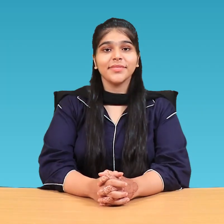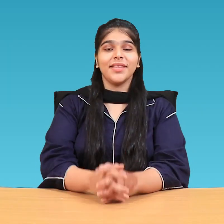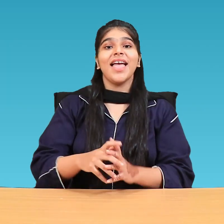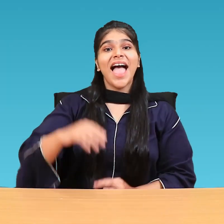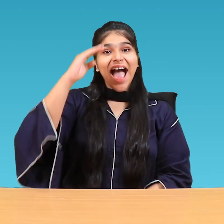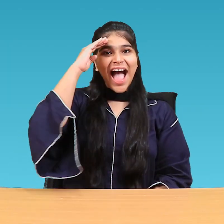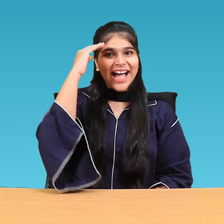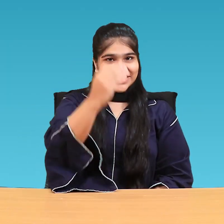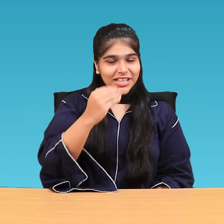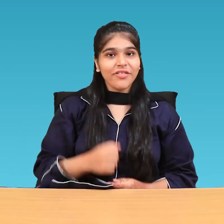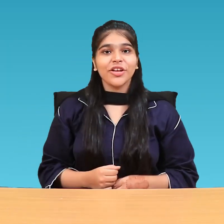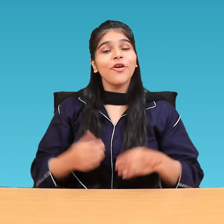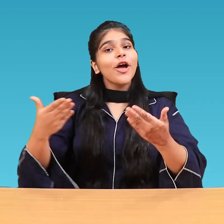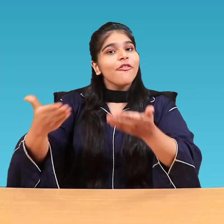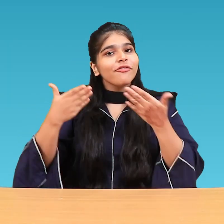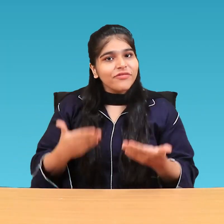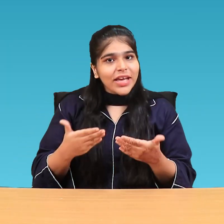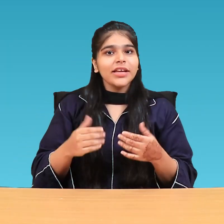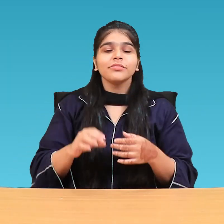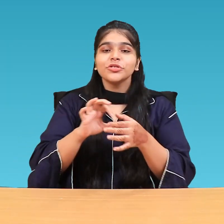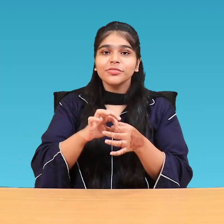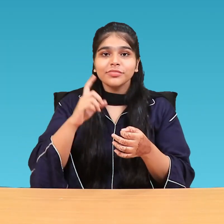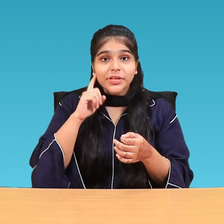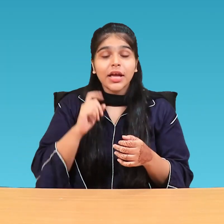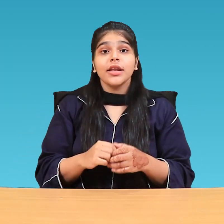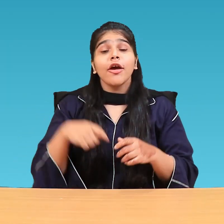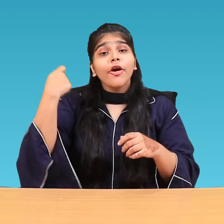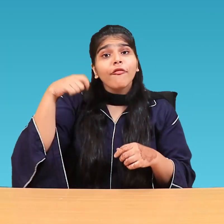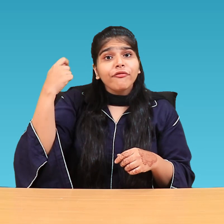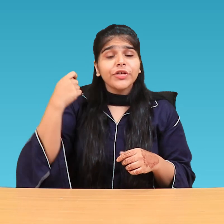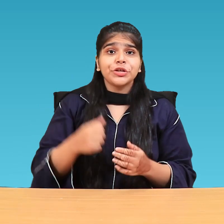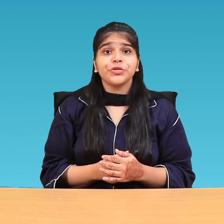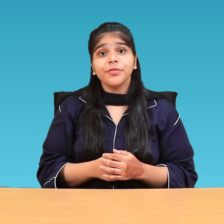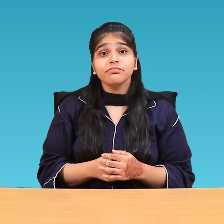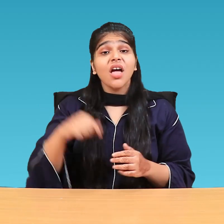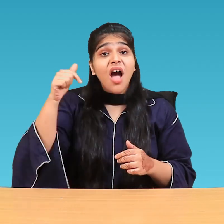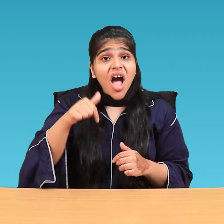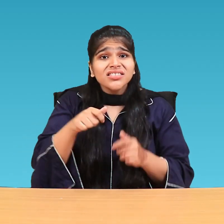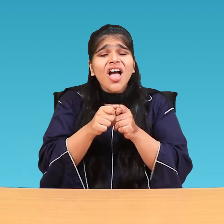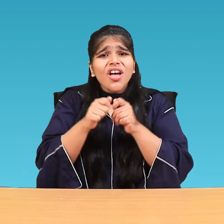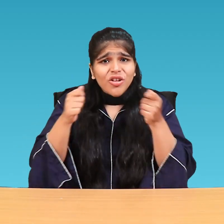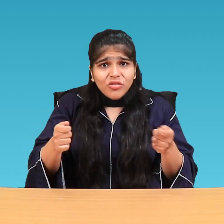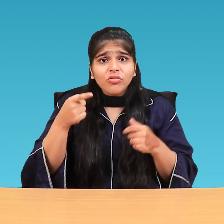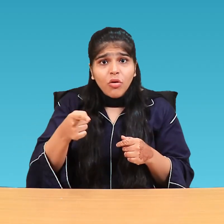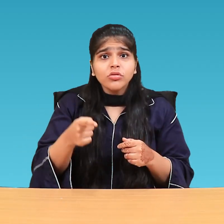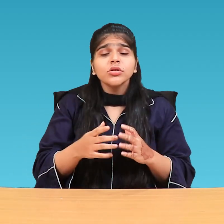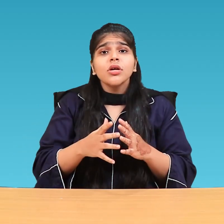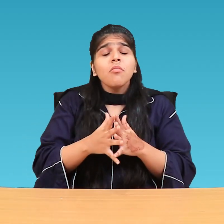अस्सलाम वालेकुम एंड वेलकम बैक टू कनेक्ट हियर्स वीडियोस। आज की जो हमारी वीडियो है इट्स अ वेरी